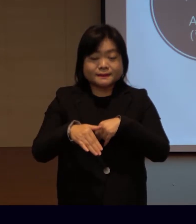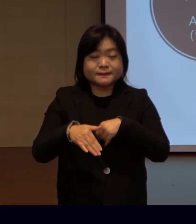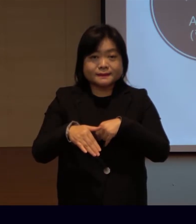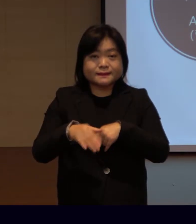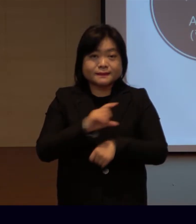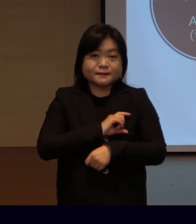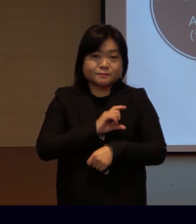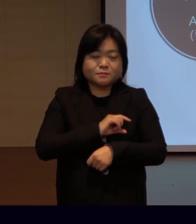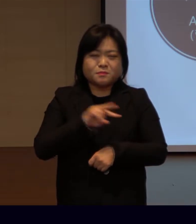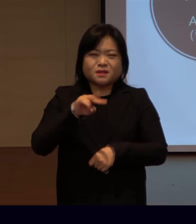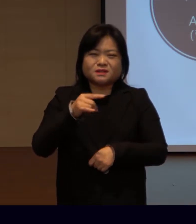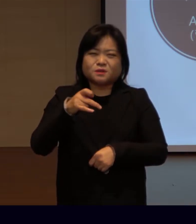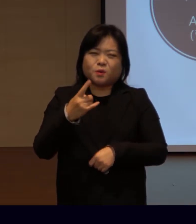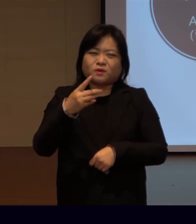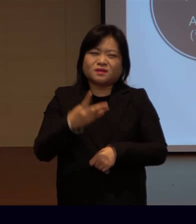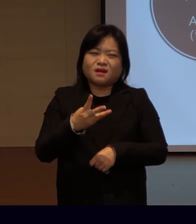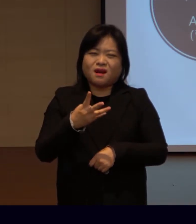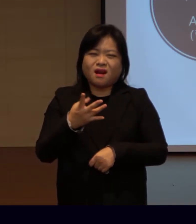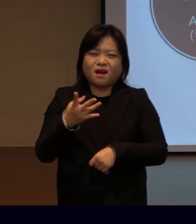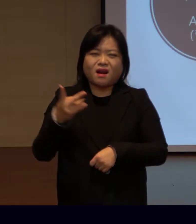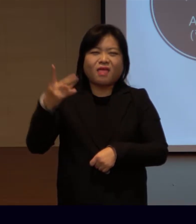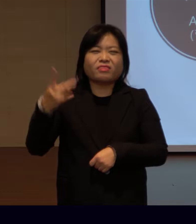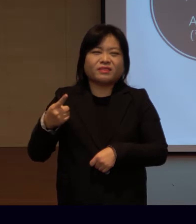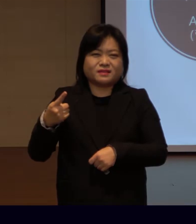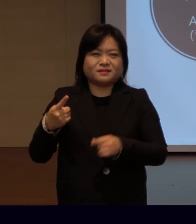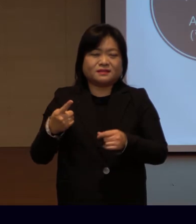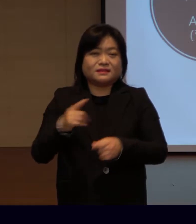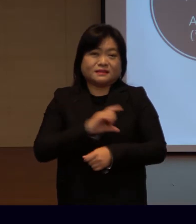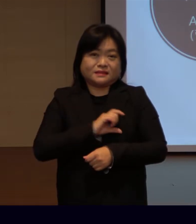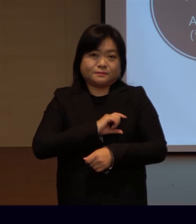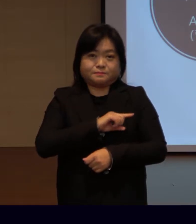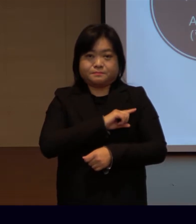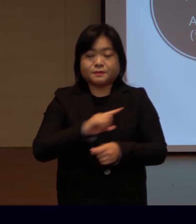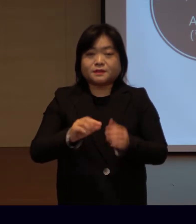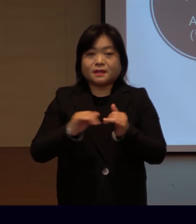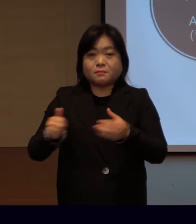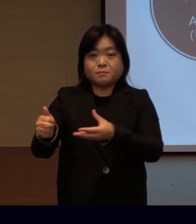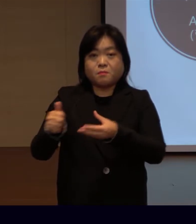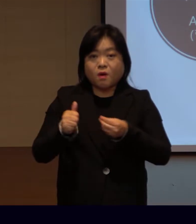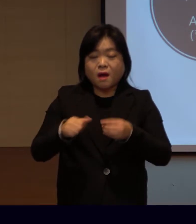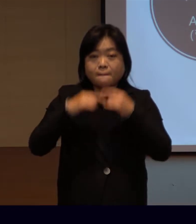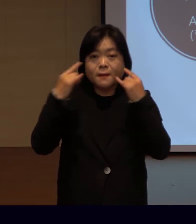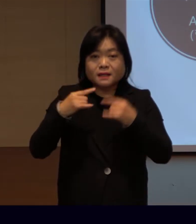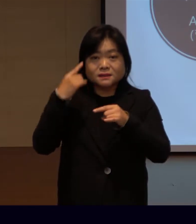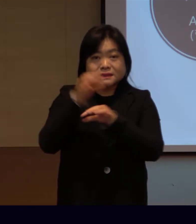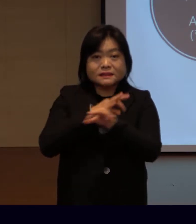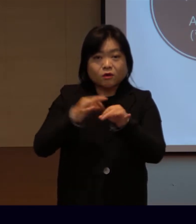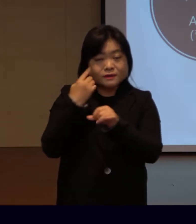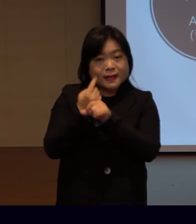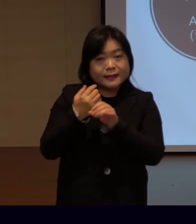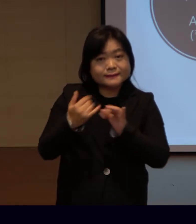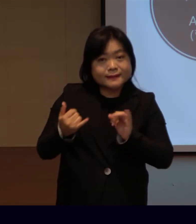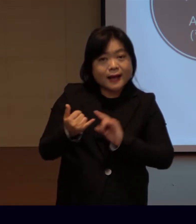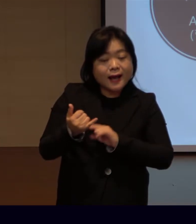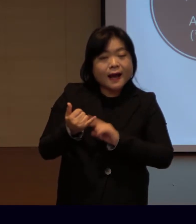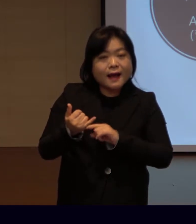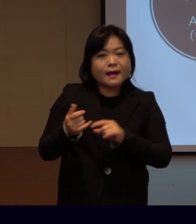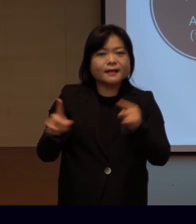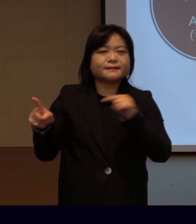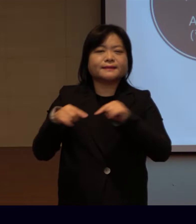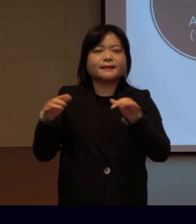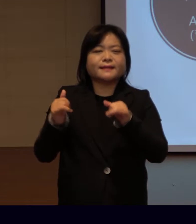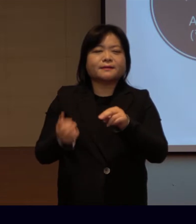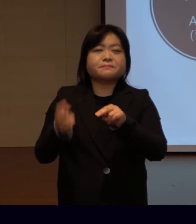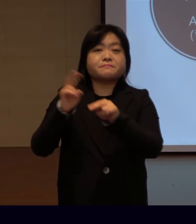그게 뭐 스코틀랜드 발음이라 그래요. 존 라스라고 하는 사람을 프랑스에서 초청을 해서 경제학자를 무슨 뭐 재상인가를 만들면서